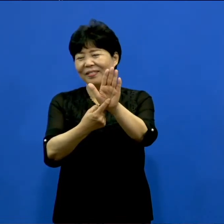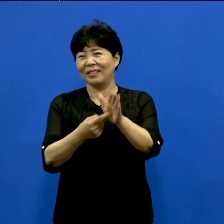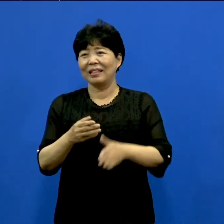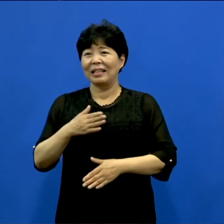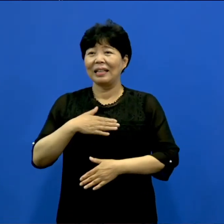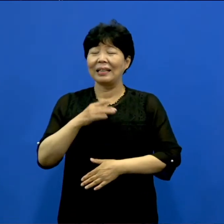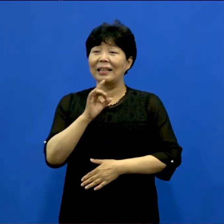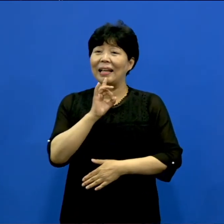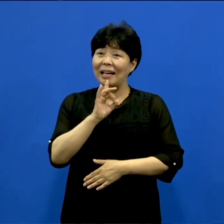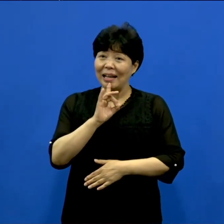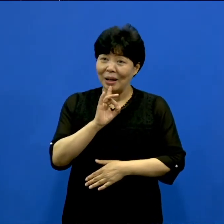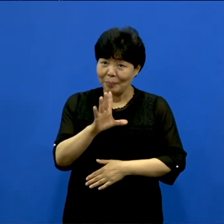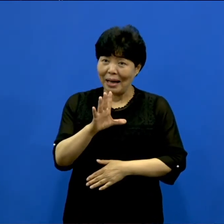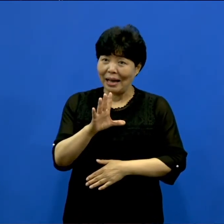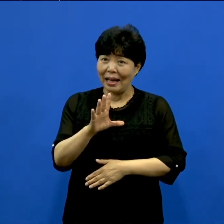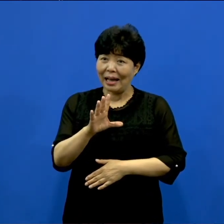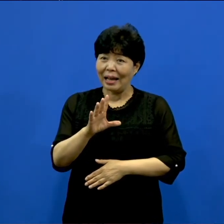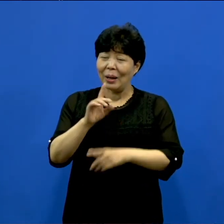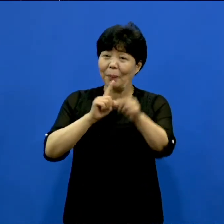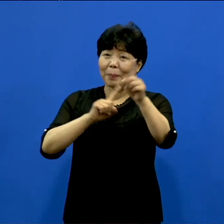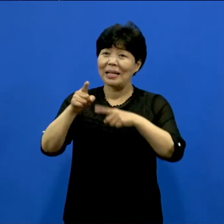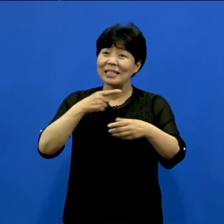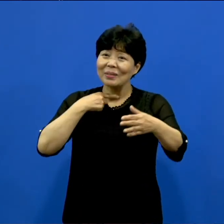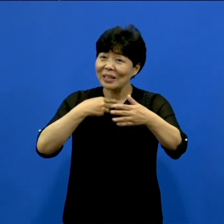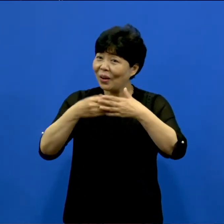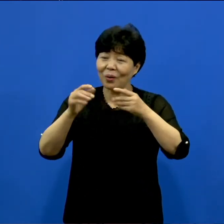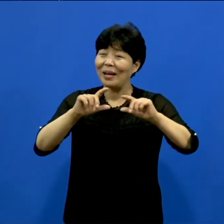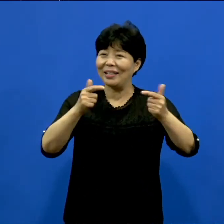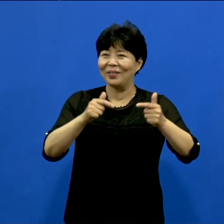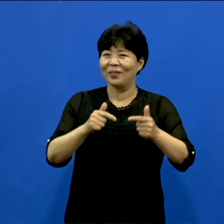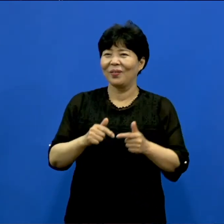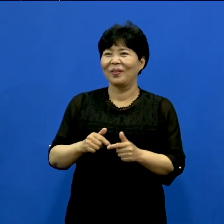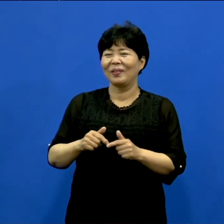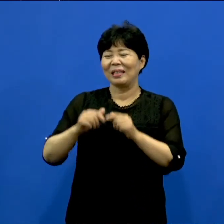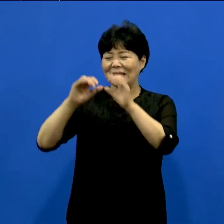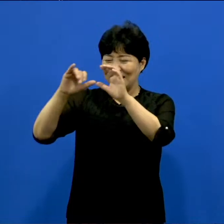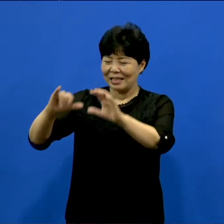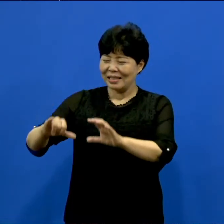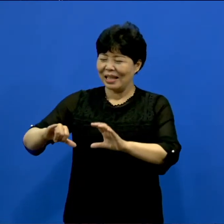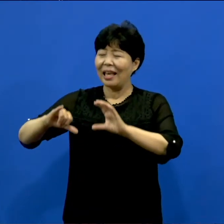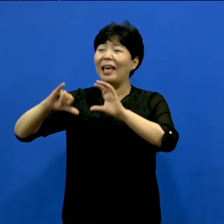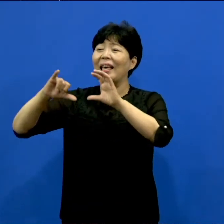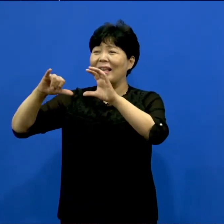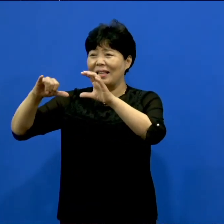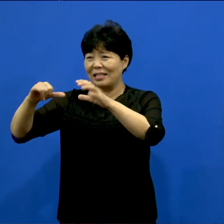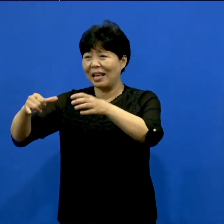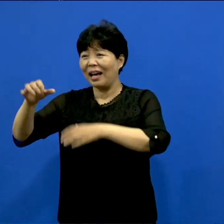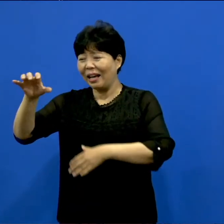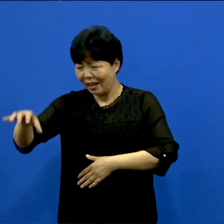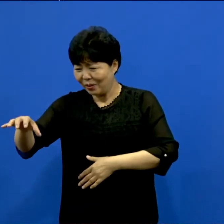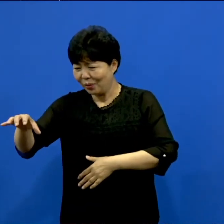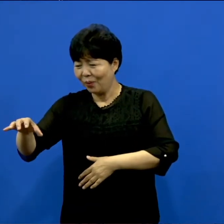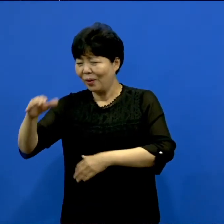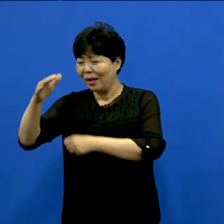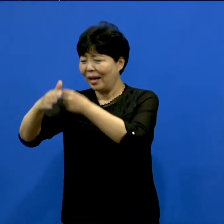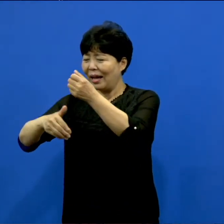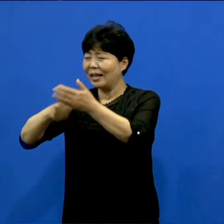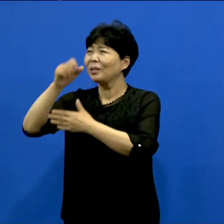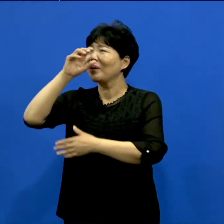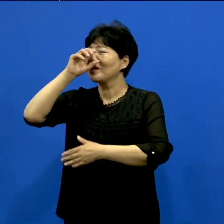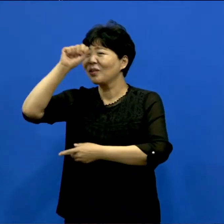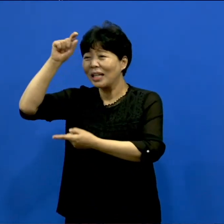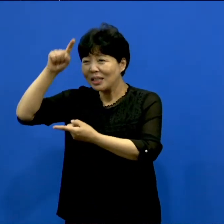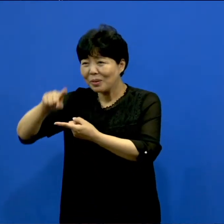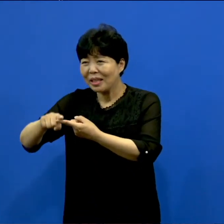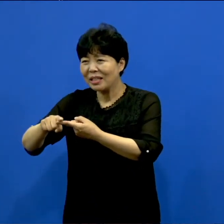나만이 하나님의 말씀의 맛을 보는 게 아니라 세상도 하나님의 선하심을 맛보아 알게 하는 일에 우리가 쓰임받을